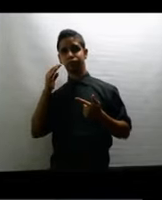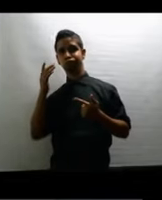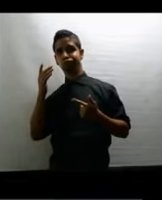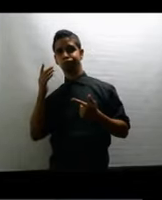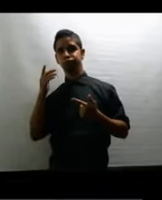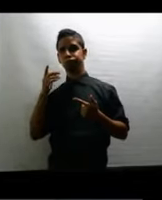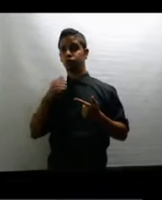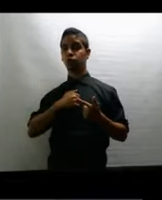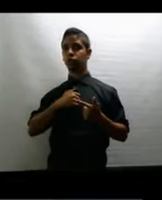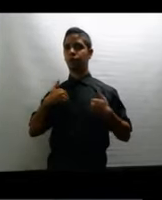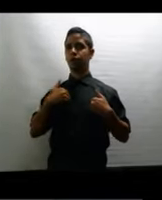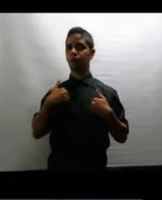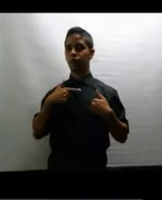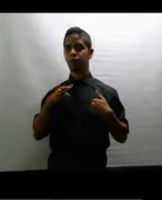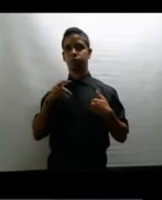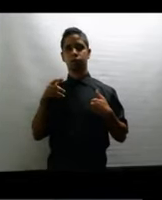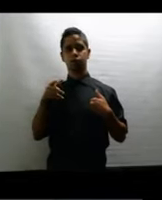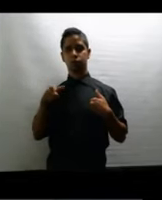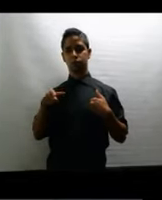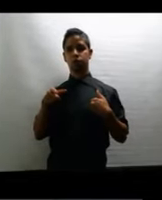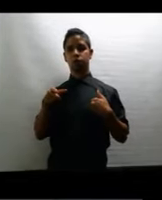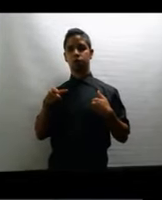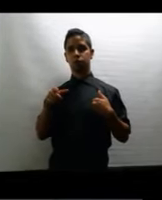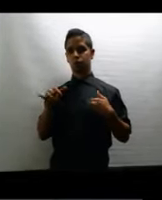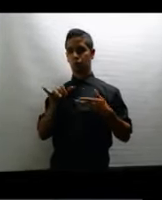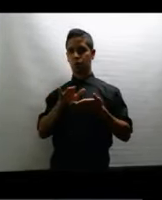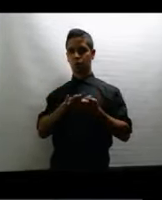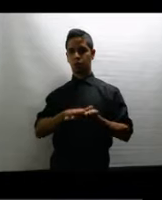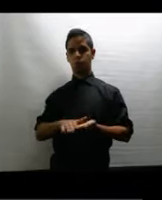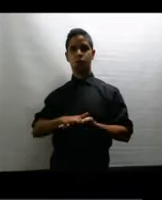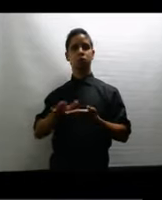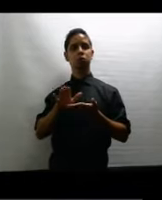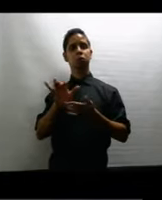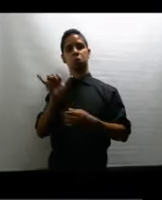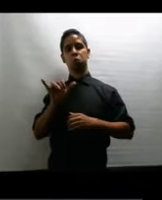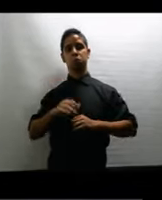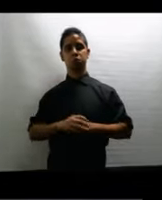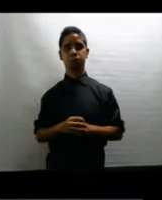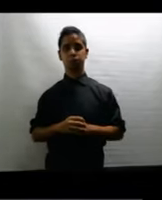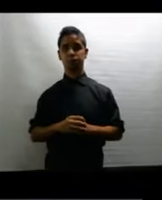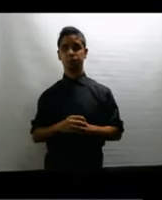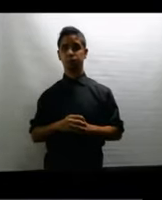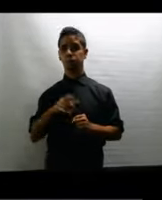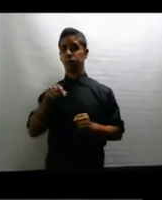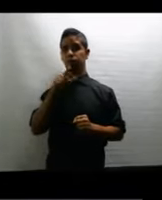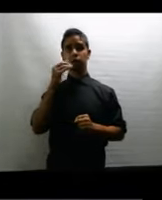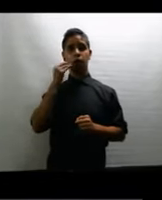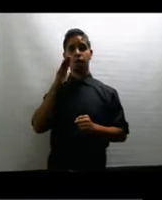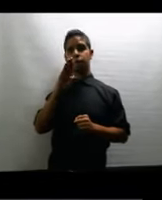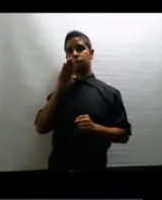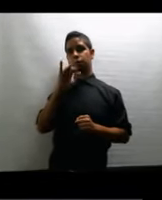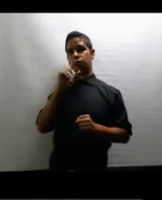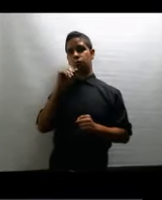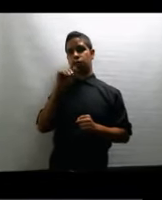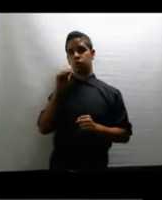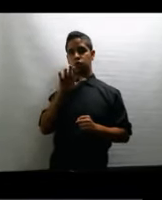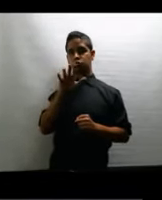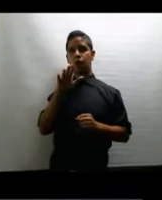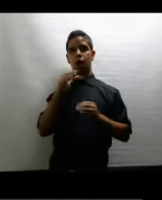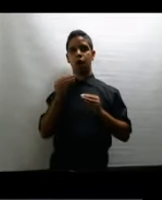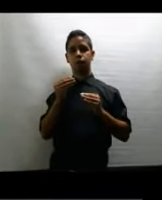aspiradora. Ustedes se creen que usted está chupando nada más, pero no, eso está saliendo también. Así que ya sabe, espolvorea bicarbonato de soda en las alfombras antes